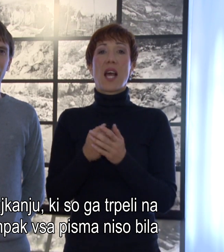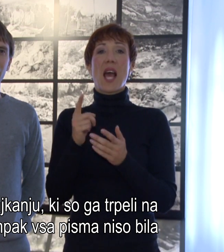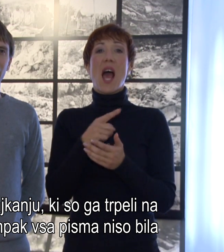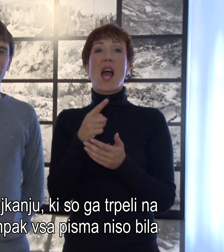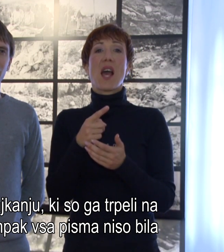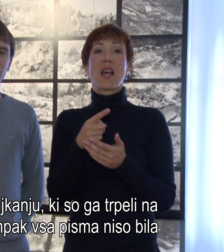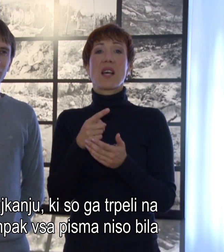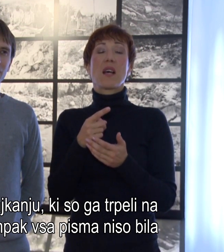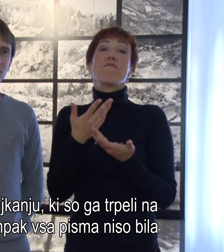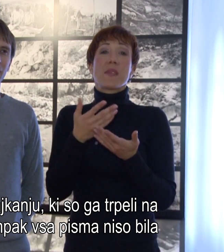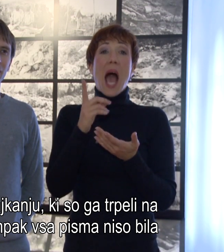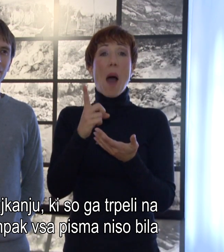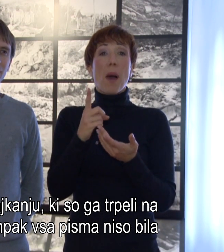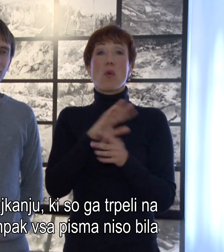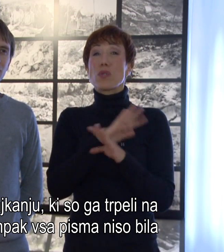Ampak vsa ta pisma niso